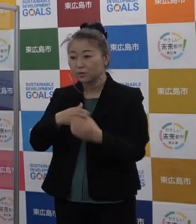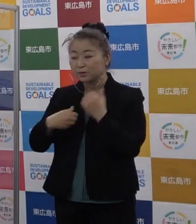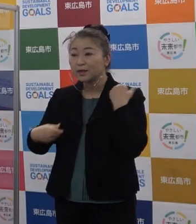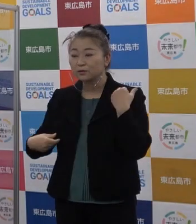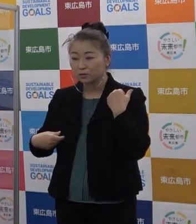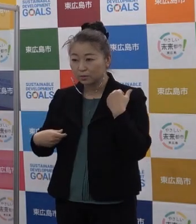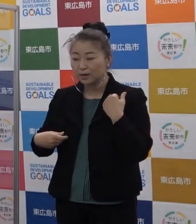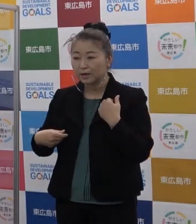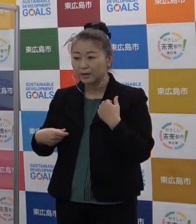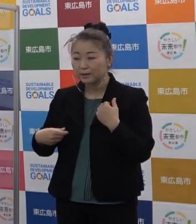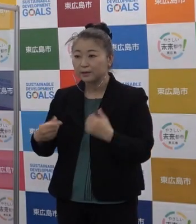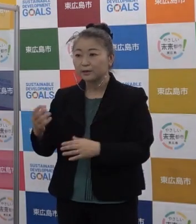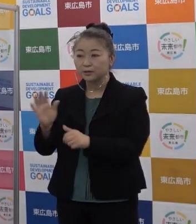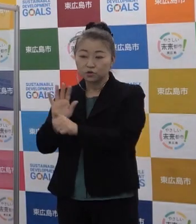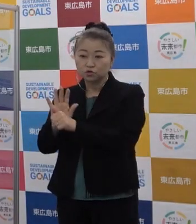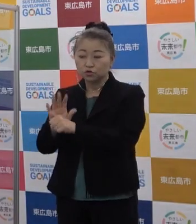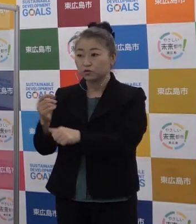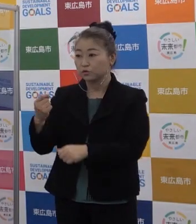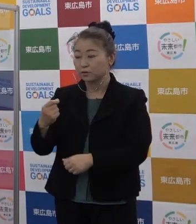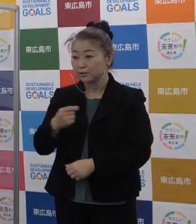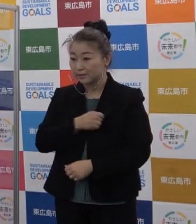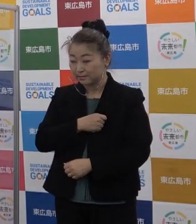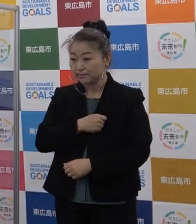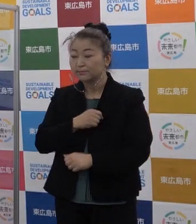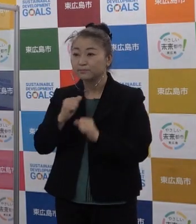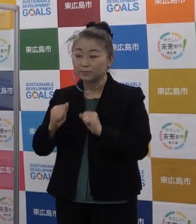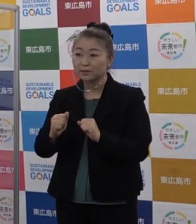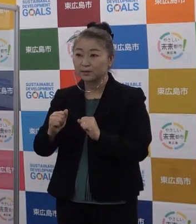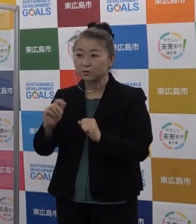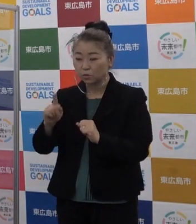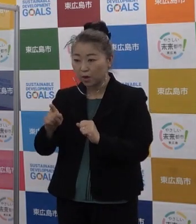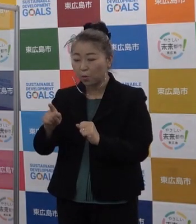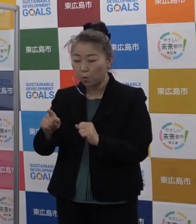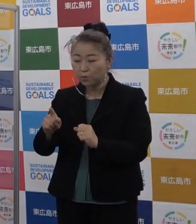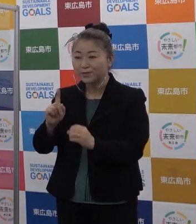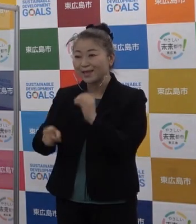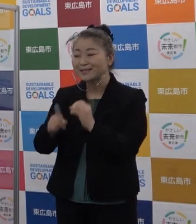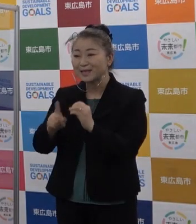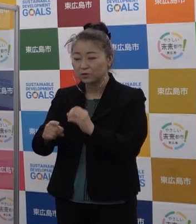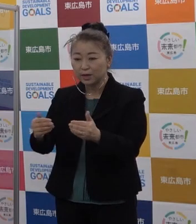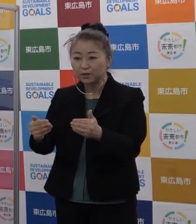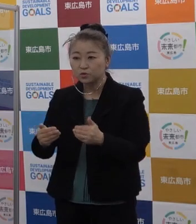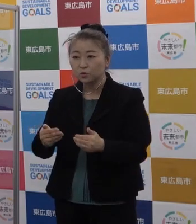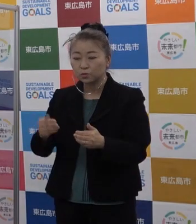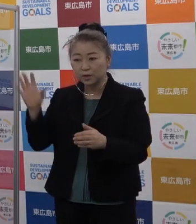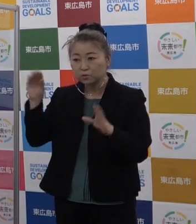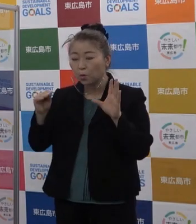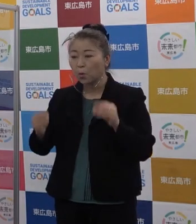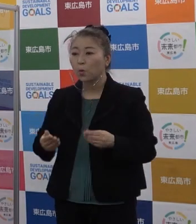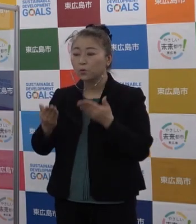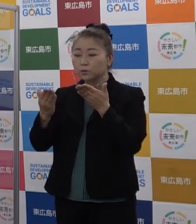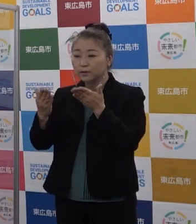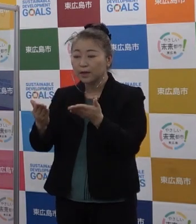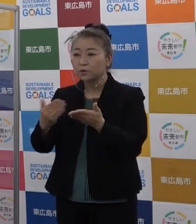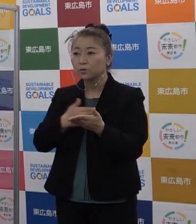が、留学生に対してそれをデジタルで、必要な情報を提供するような多言語化して提